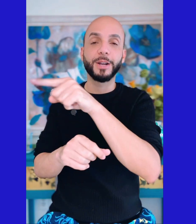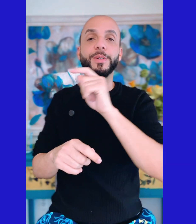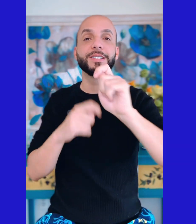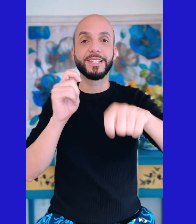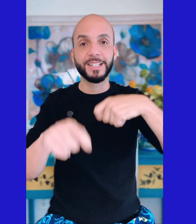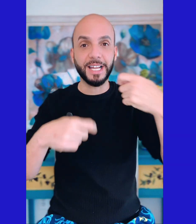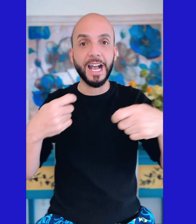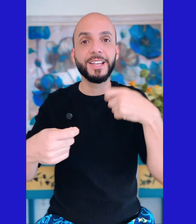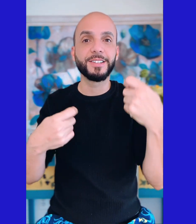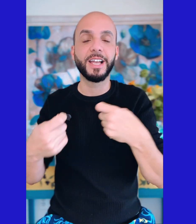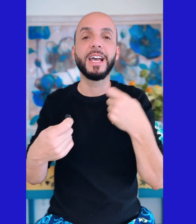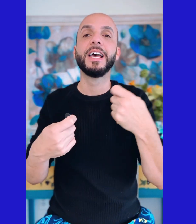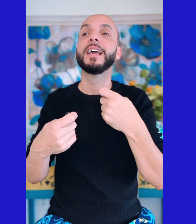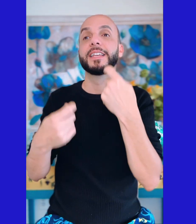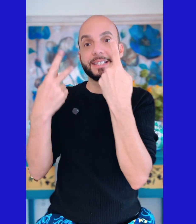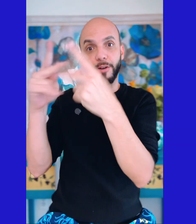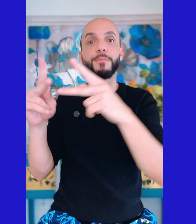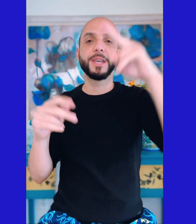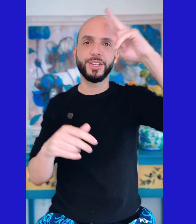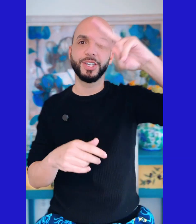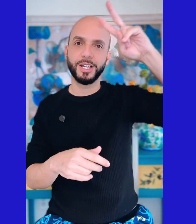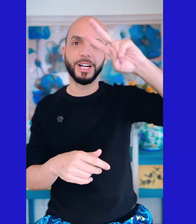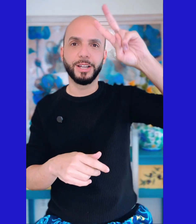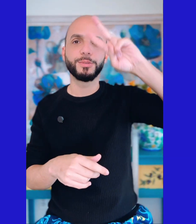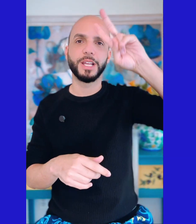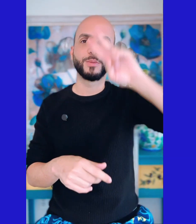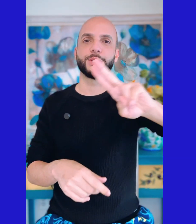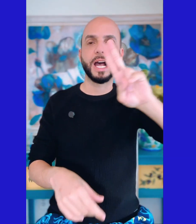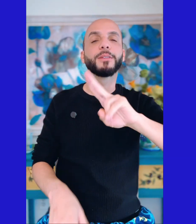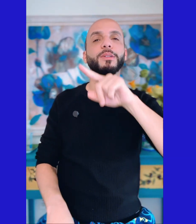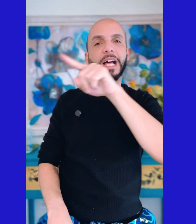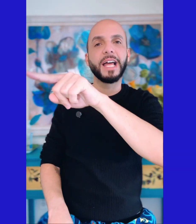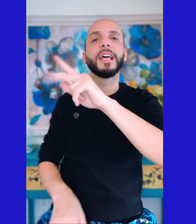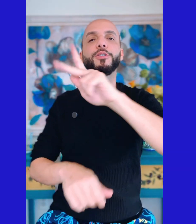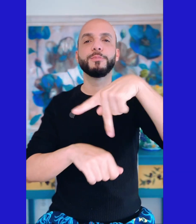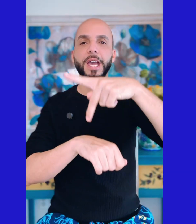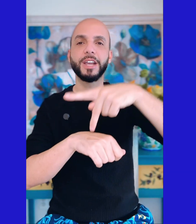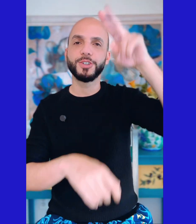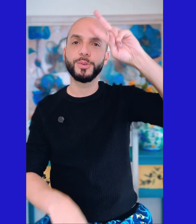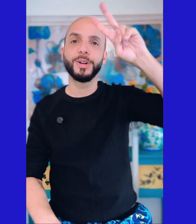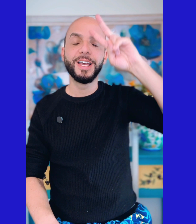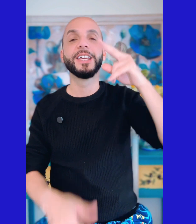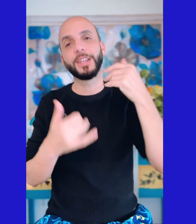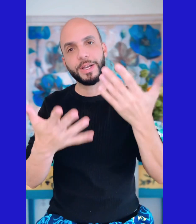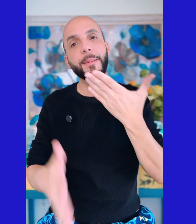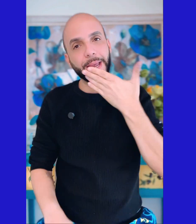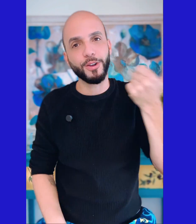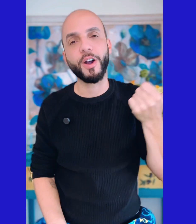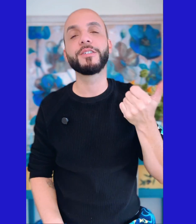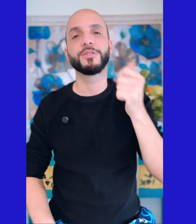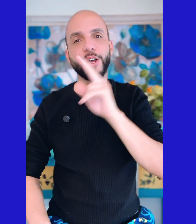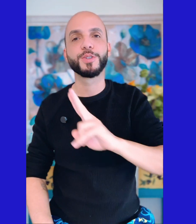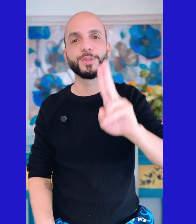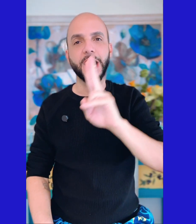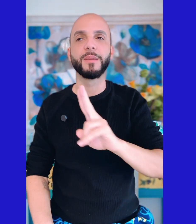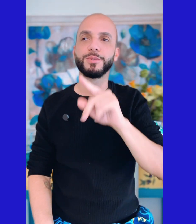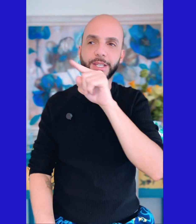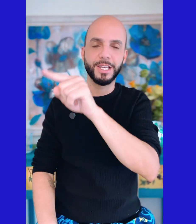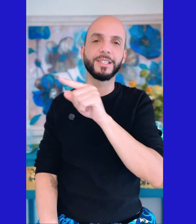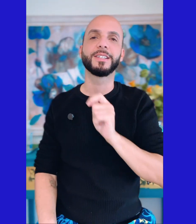com esses sinais, né, que são mexicanos, né, usados lá, né, no México, então aí é melhor nós usarmos esses